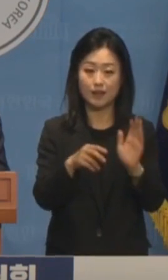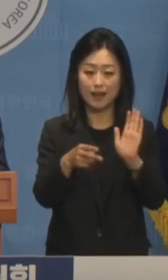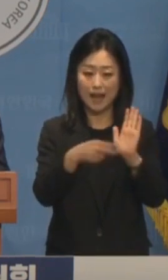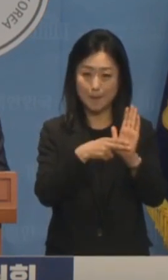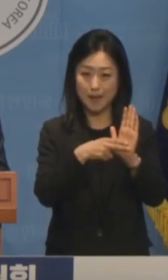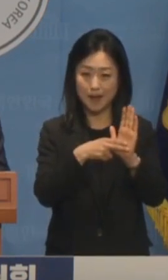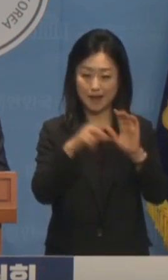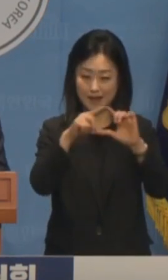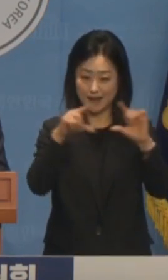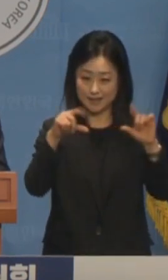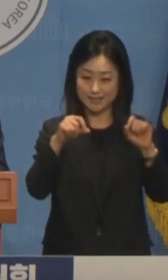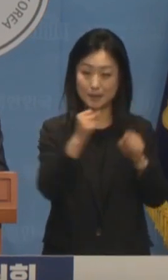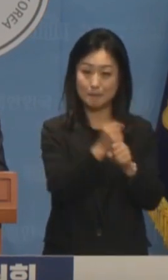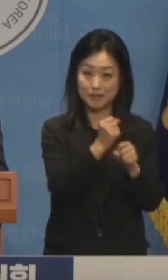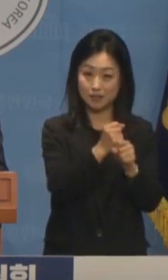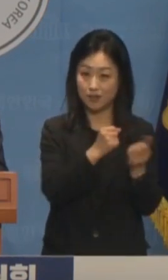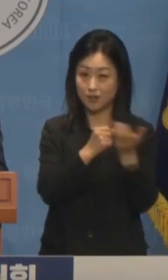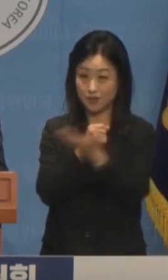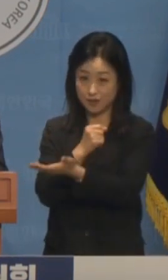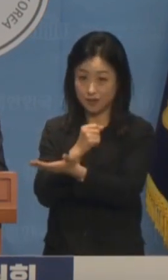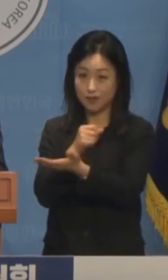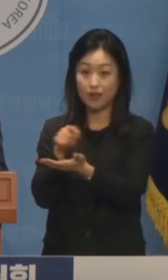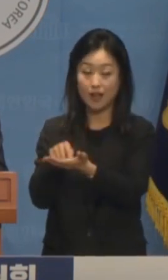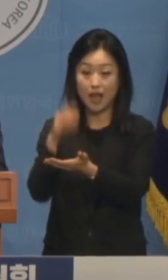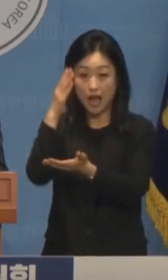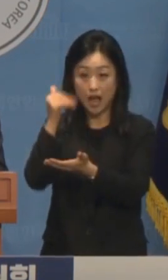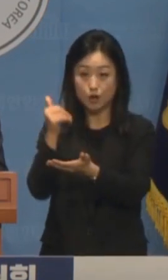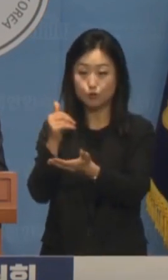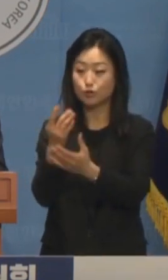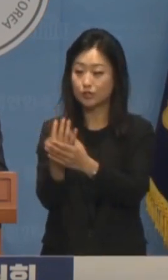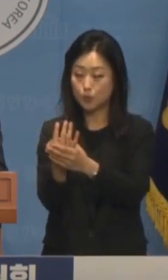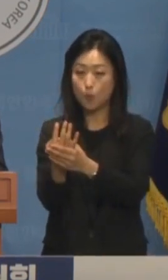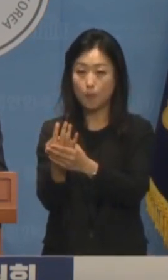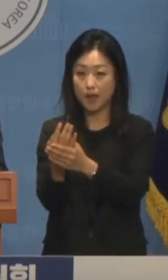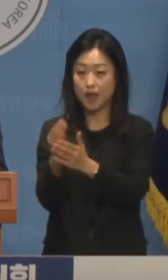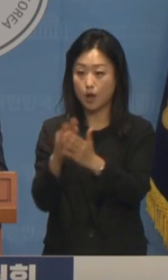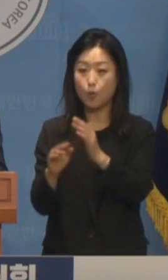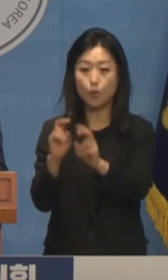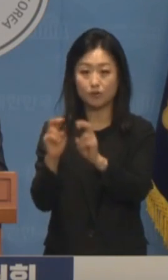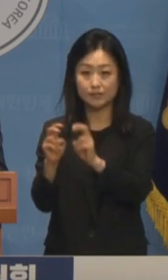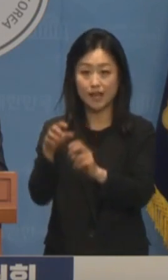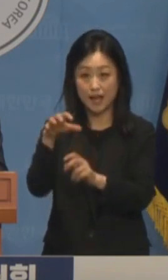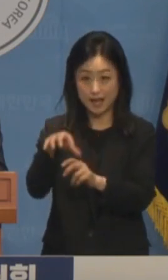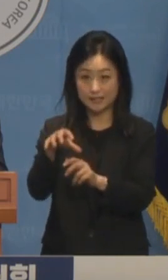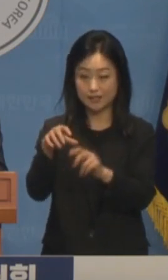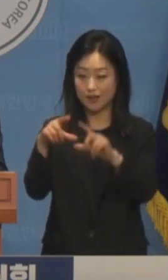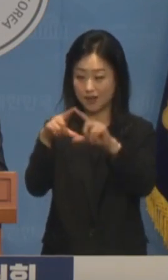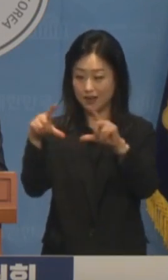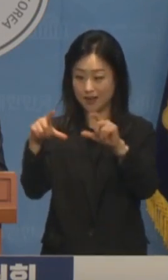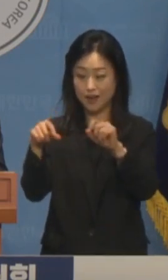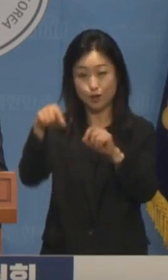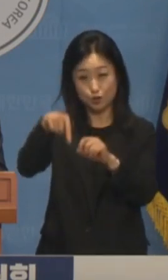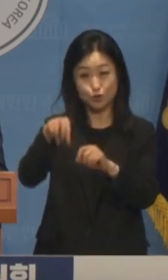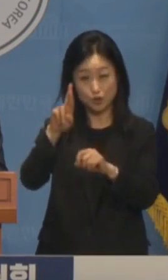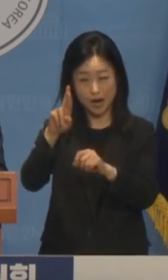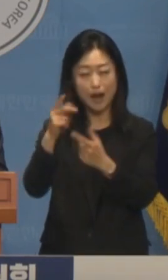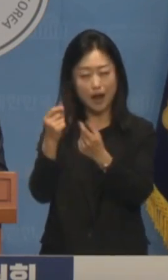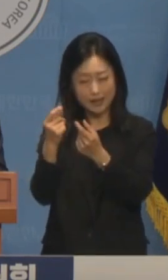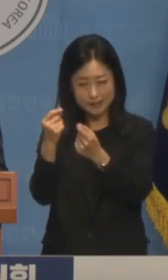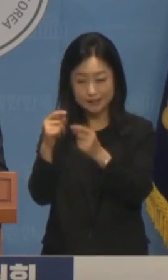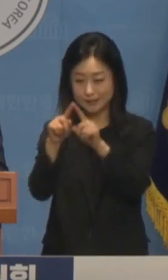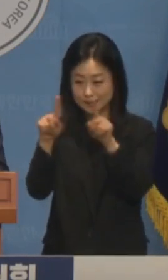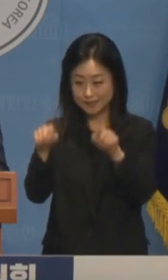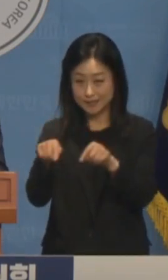생산을 위탁했고, 또 조폐공사는 다시 나라장터를 통해서 세로민세, 무궁화인쇄에게 라벨지 20억 장 생산